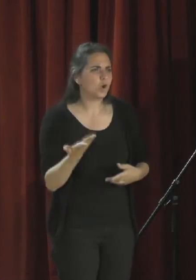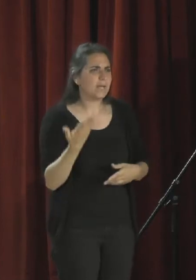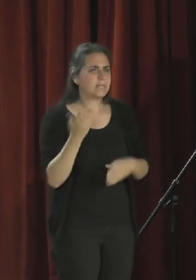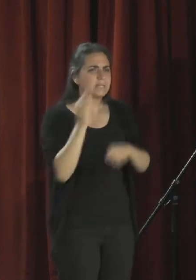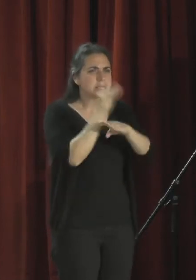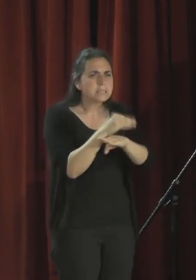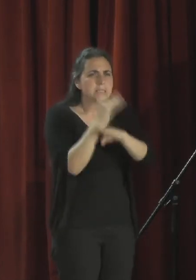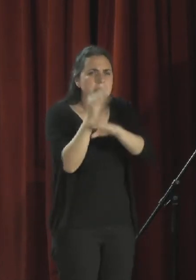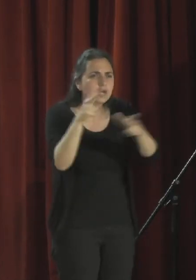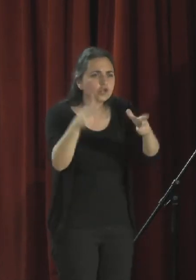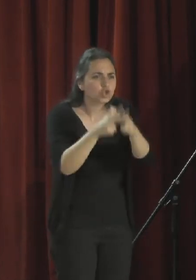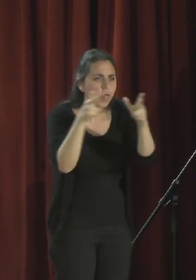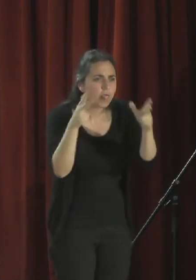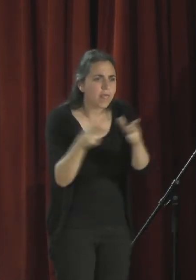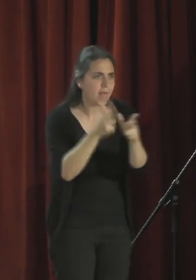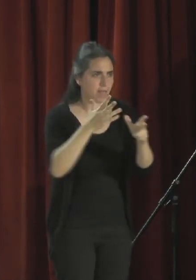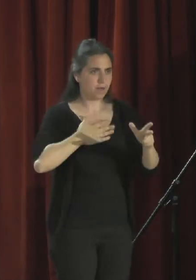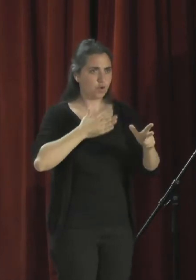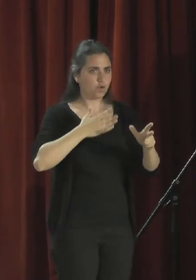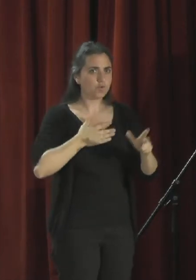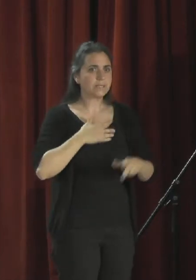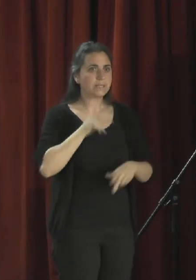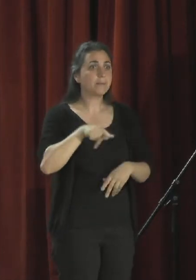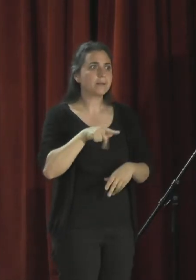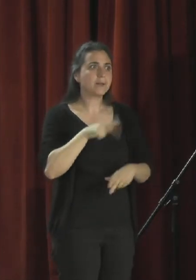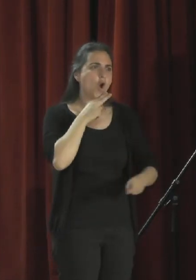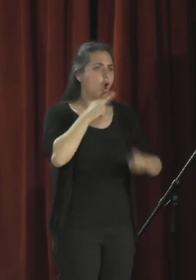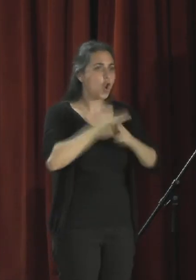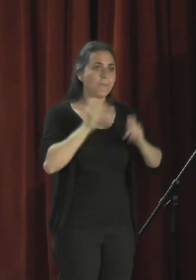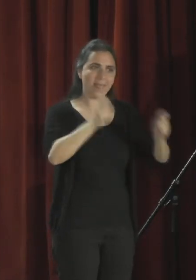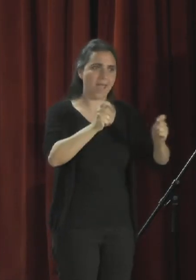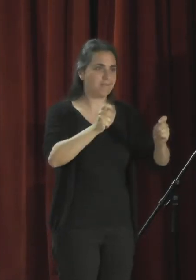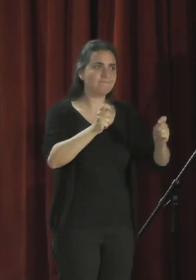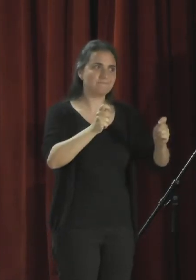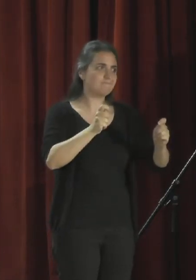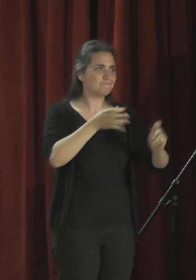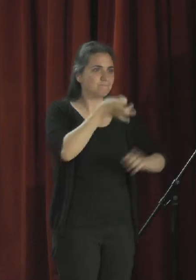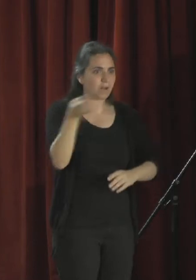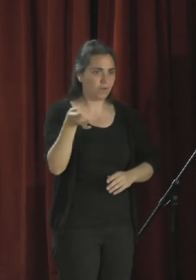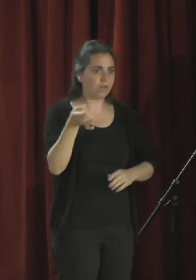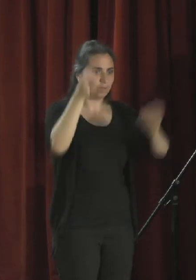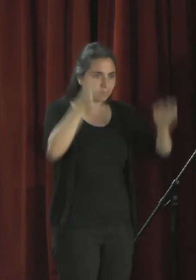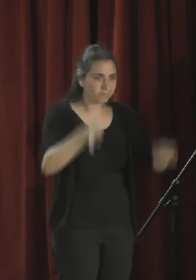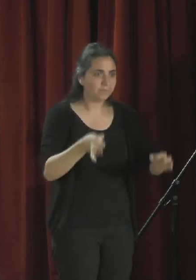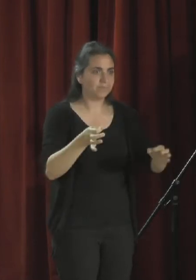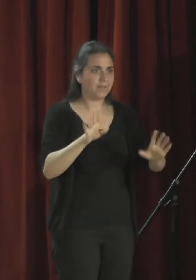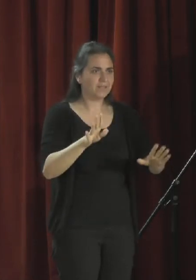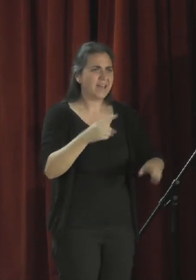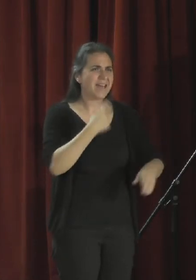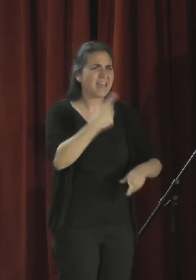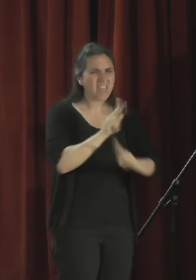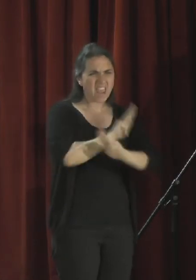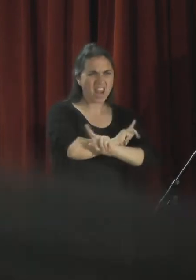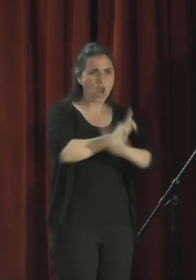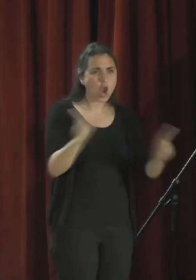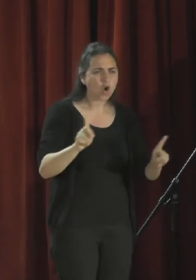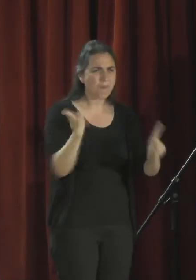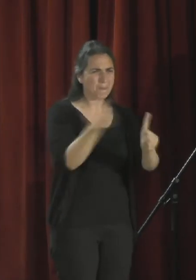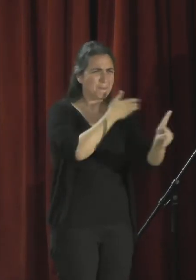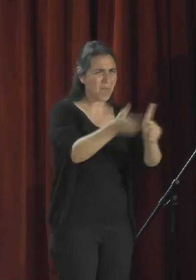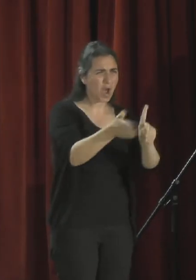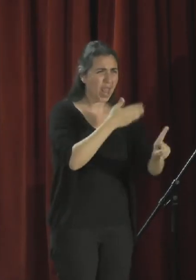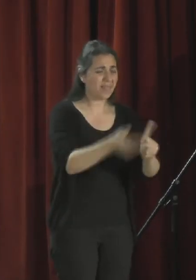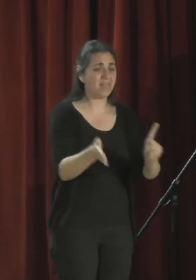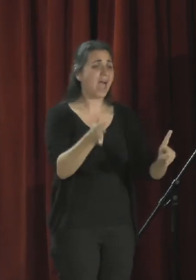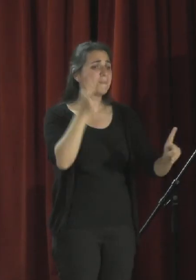sociedades. Creo que hai que chamar as cousas polo seu nome, en vez de negalo. Hai que falar de violencia machista e